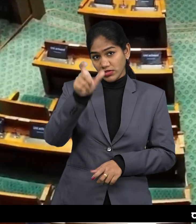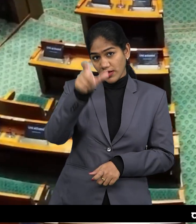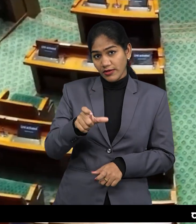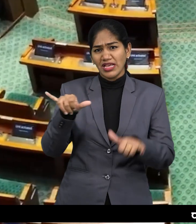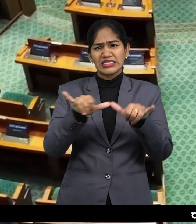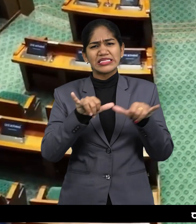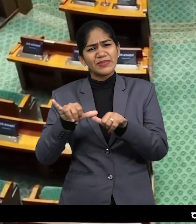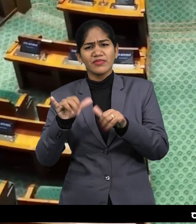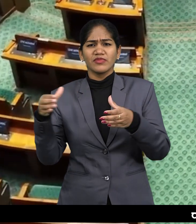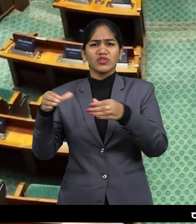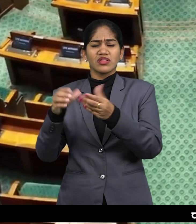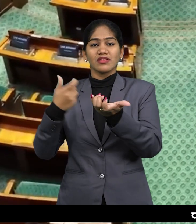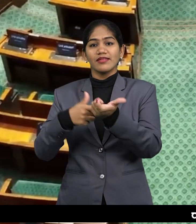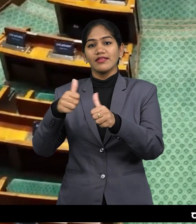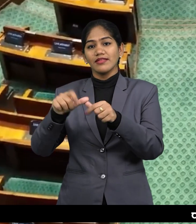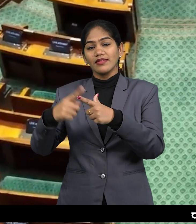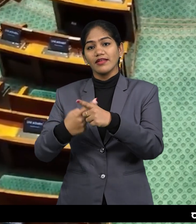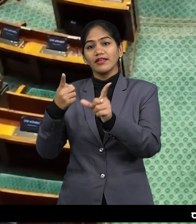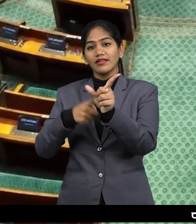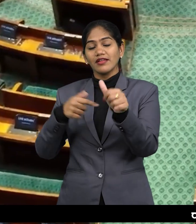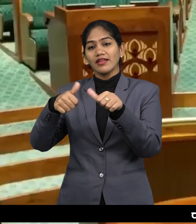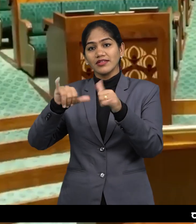రాజ్యాంగ సవరణల కోసం